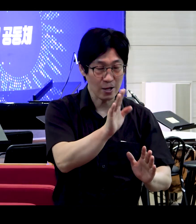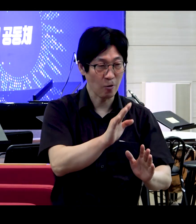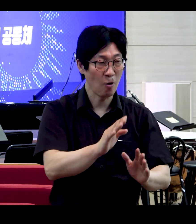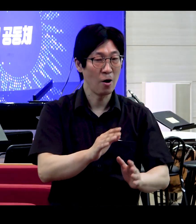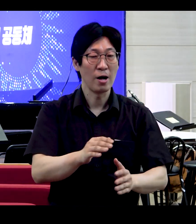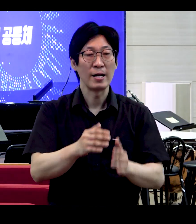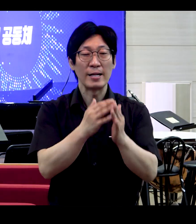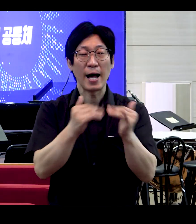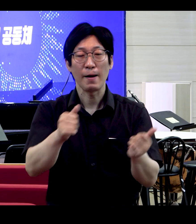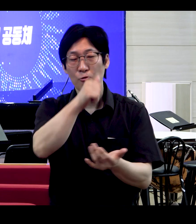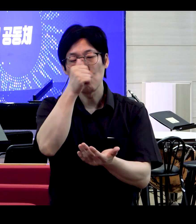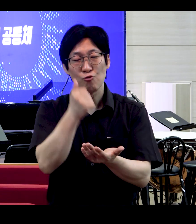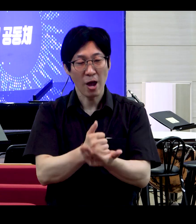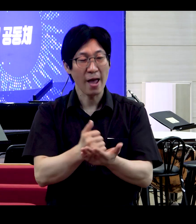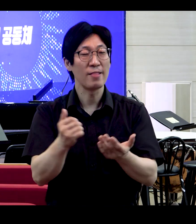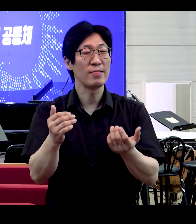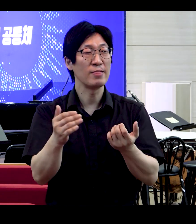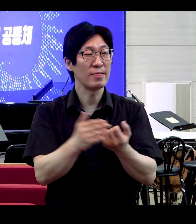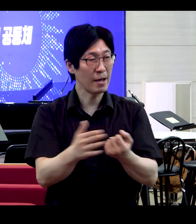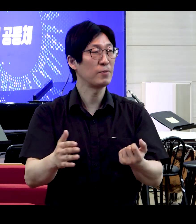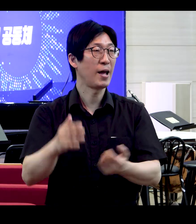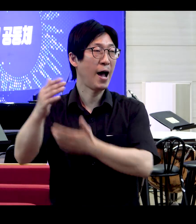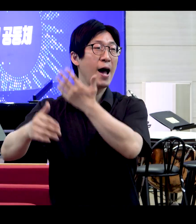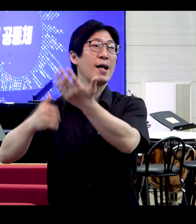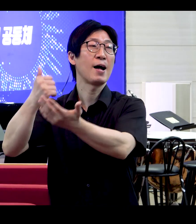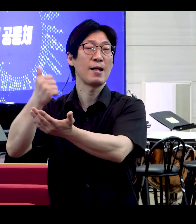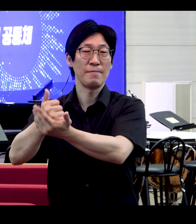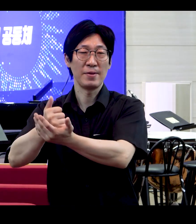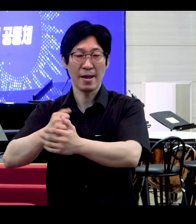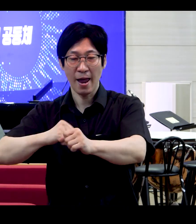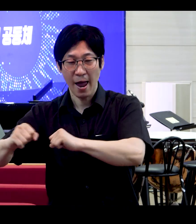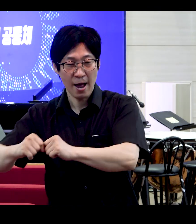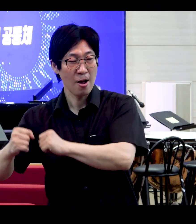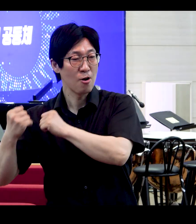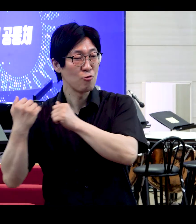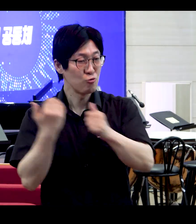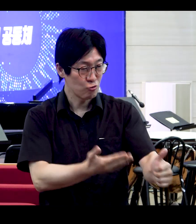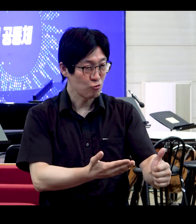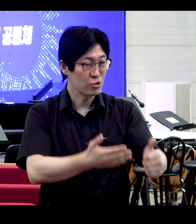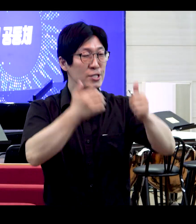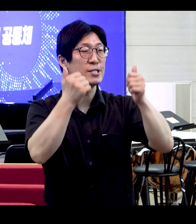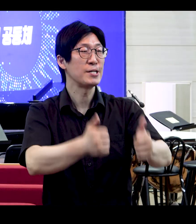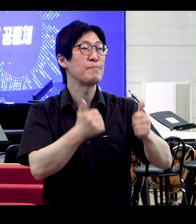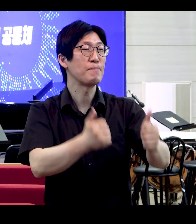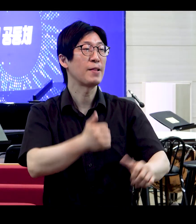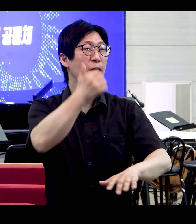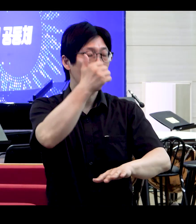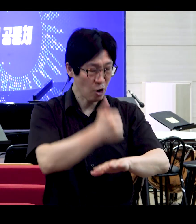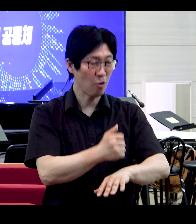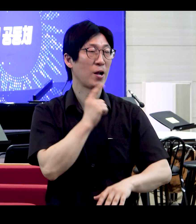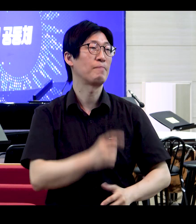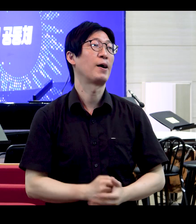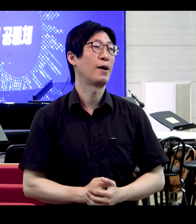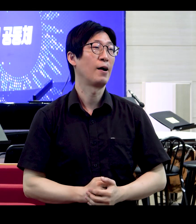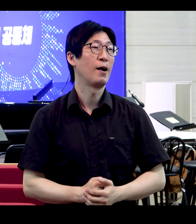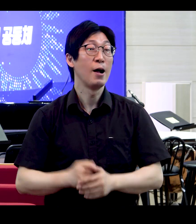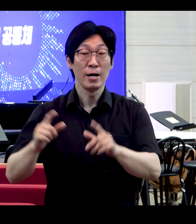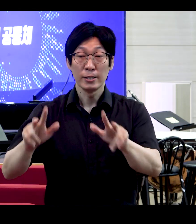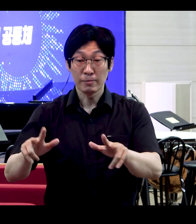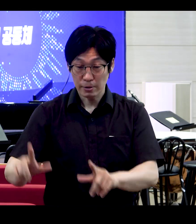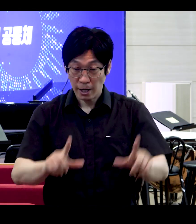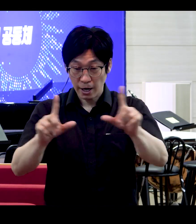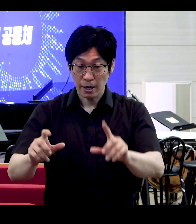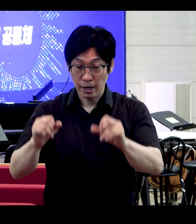대해서 결코 넘어가실 수 없는 하나님이 행하신 그러한 심판이었습니다. 살아계신